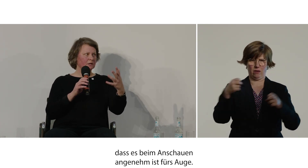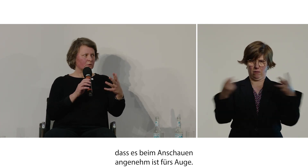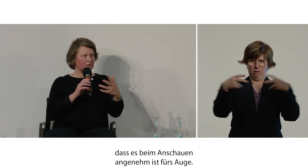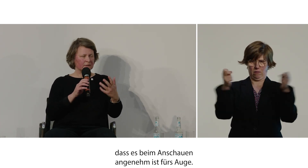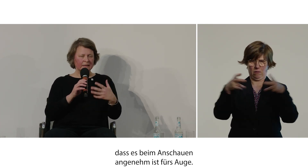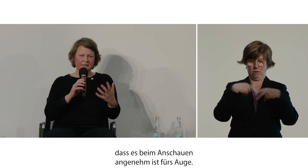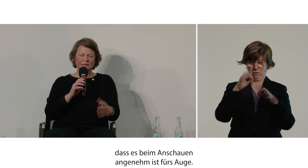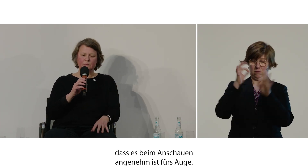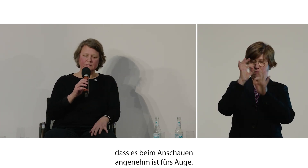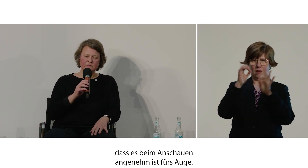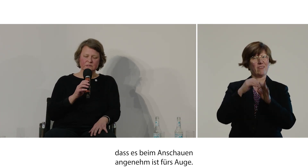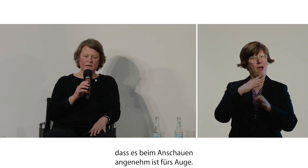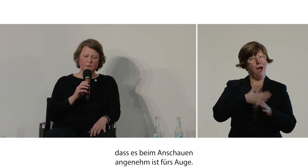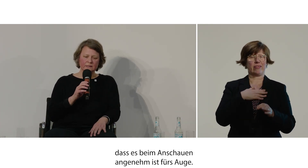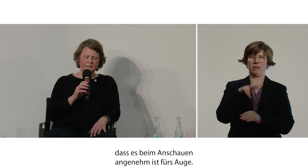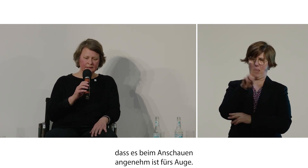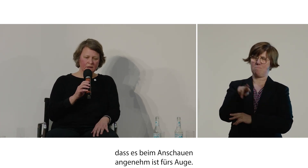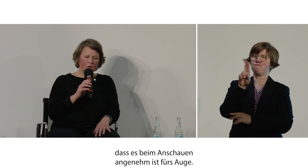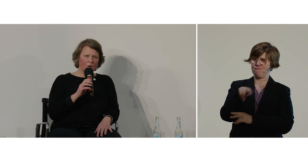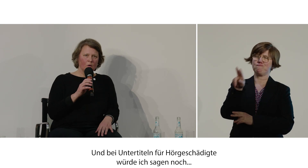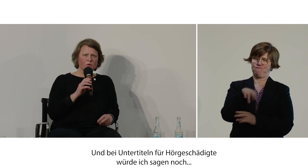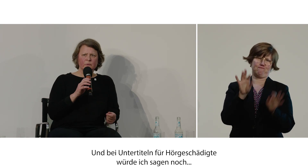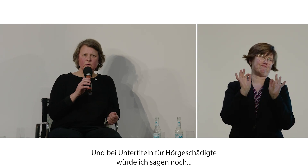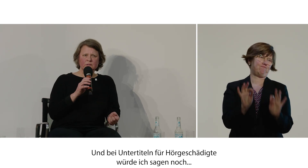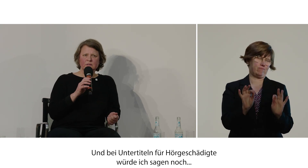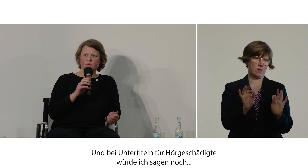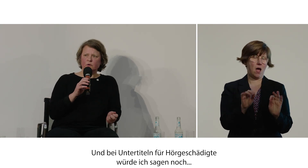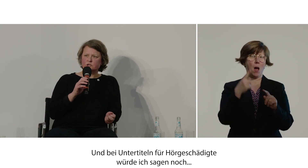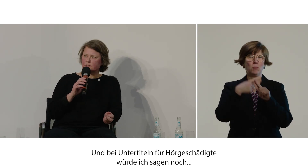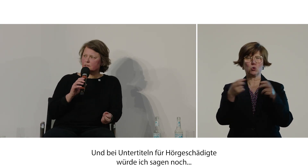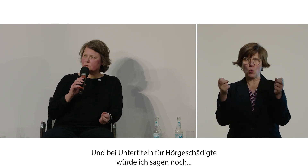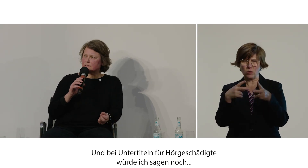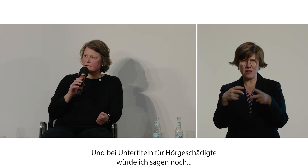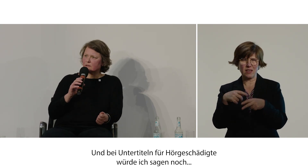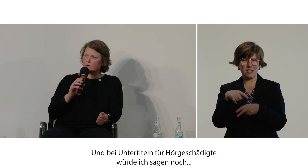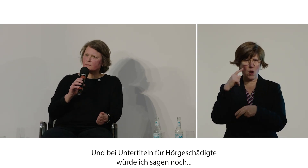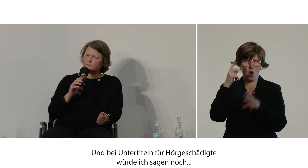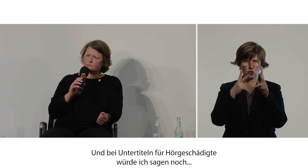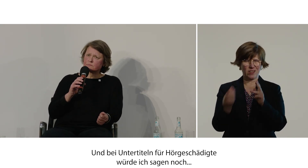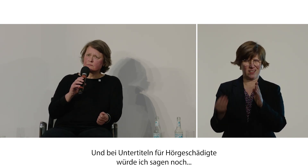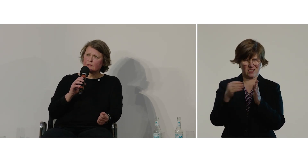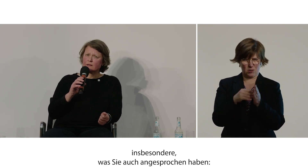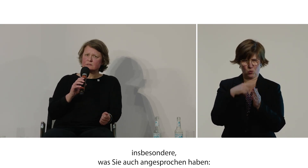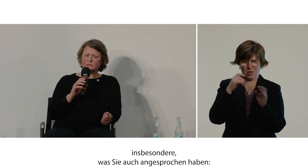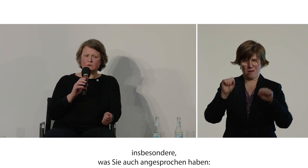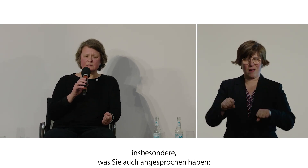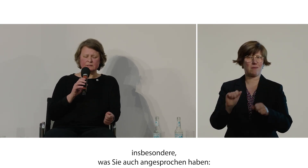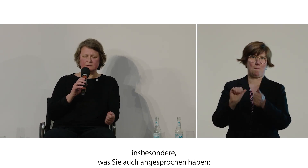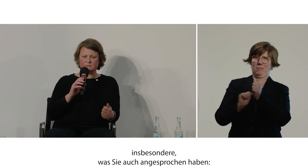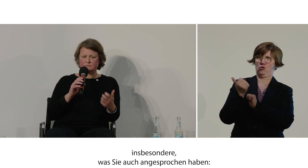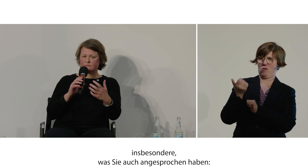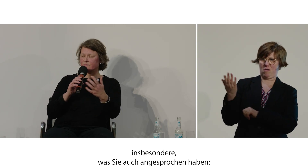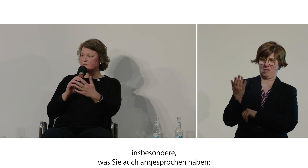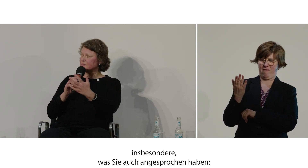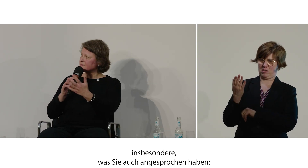Anschauen angenehm ist fürs Auge. Und bei Untertiteln für Hörgeschädigte würde ich sagen noch, insbesondere,